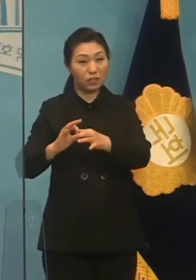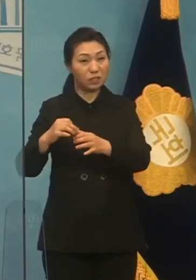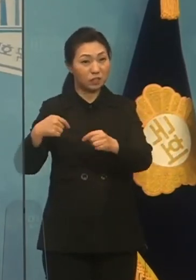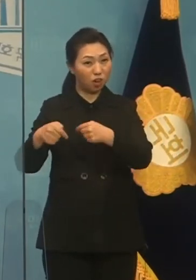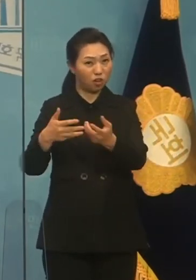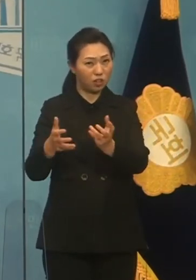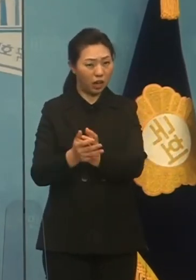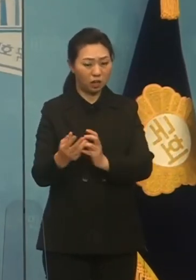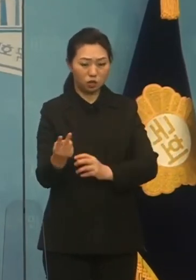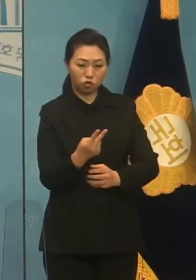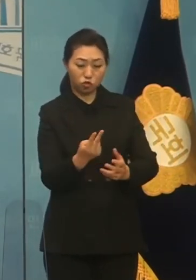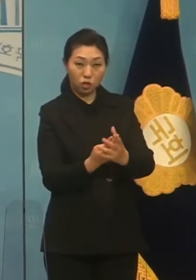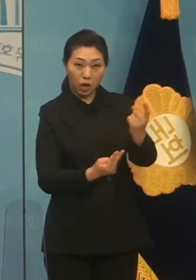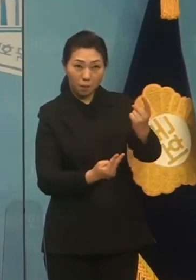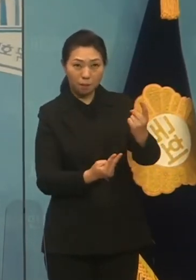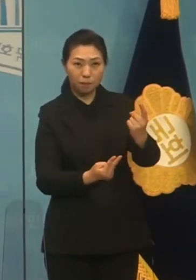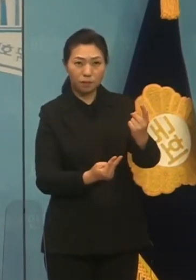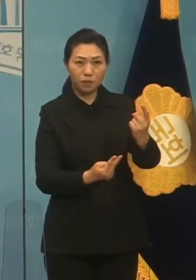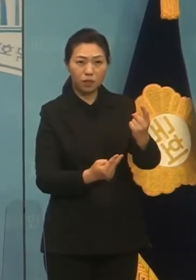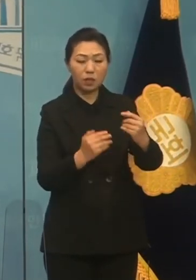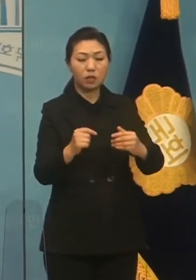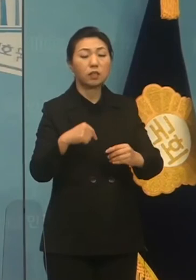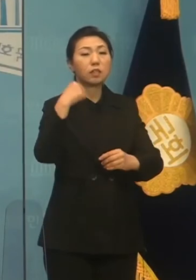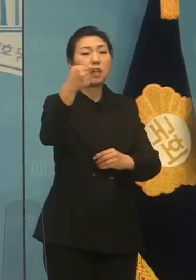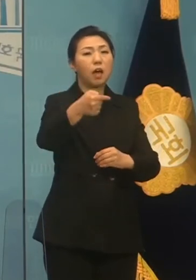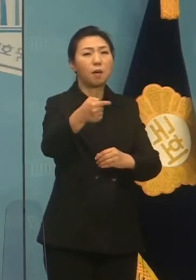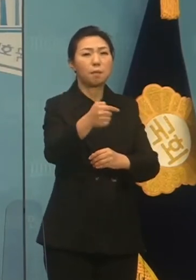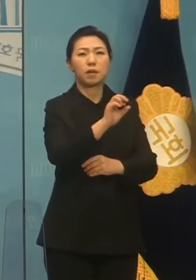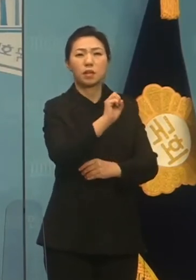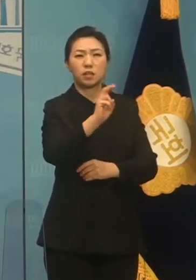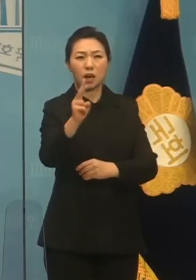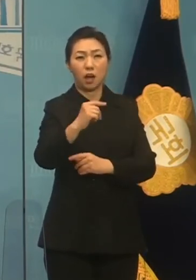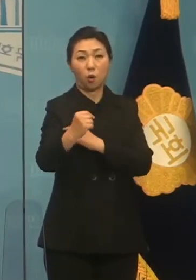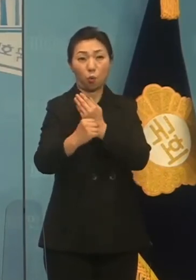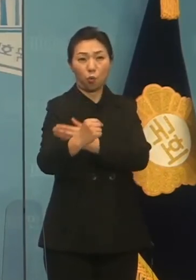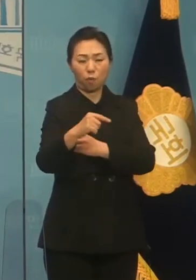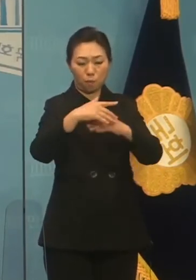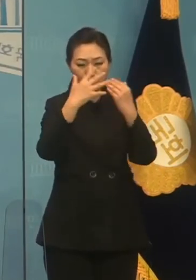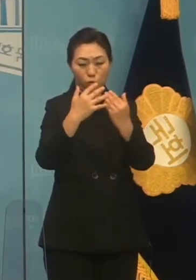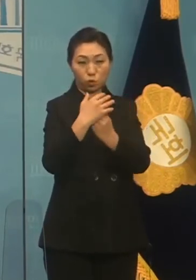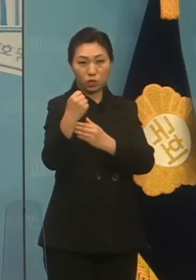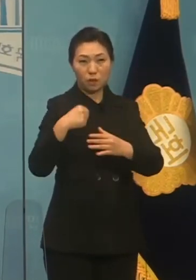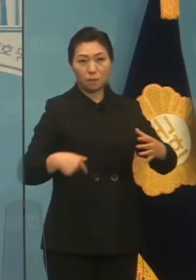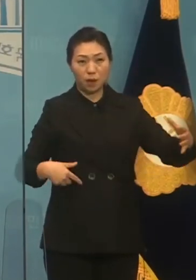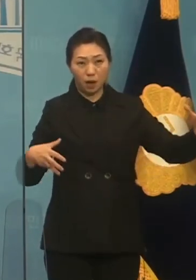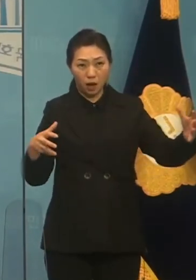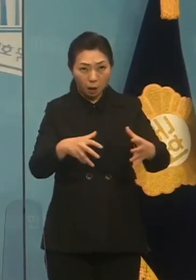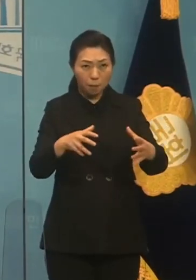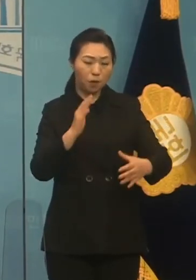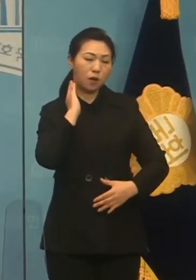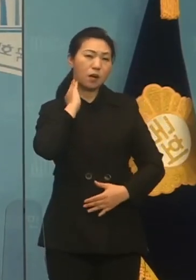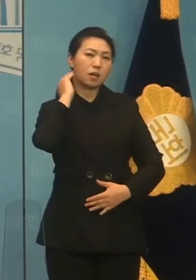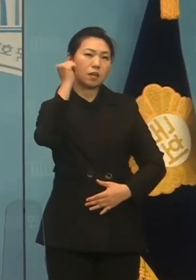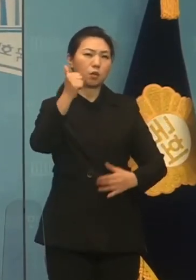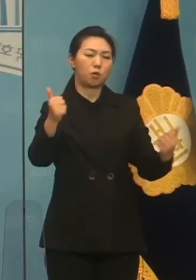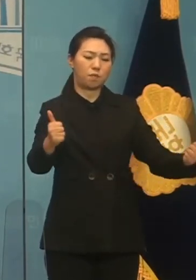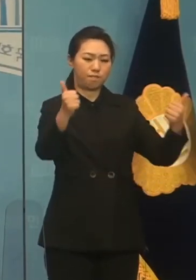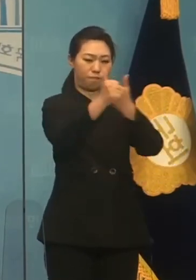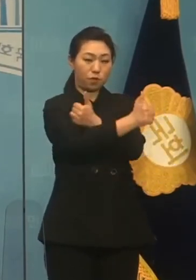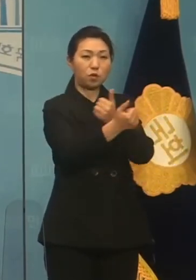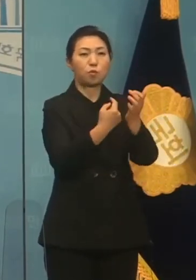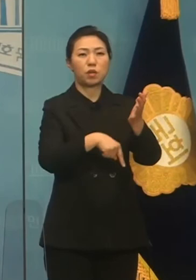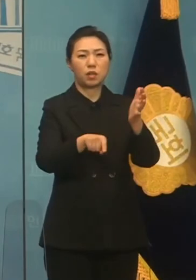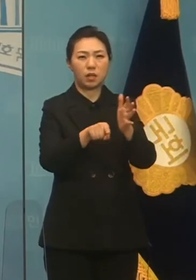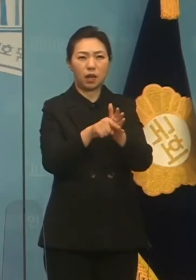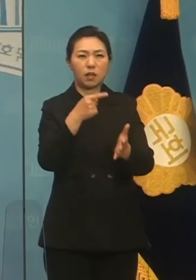3단계로 범야권의 대통합을 추진함으로써 정권교체의 도두보를 반드시 놓겠습니다.